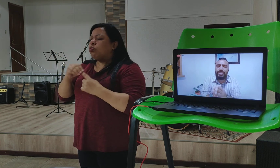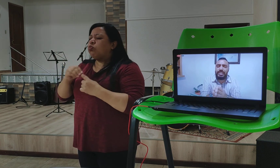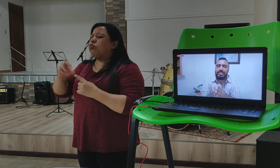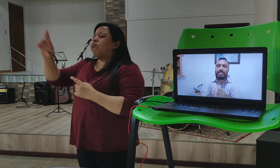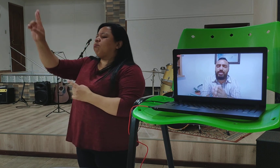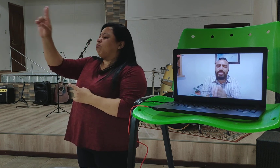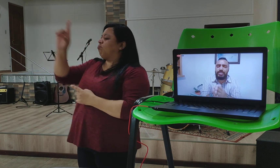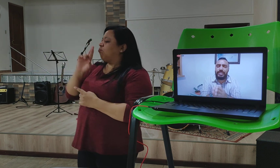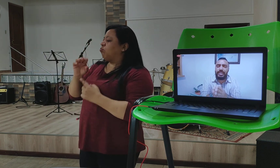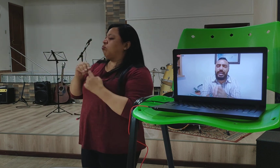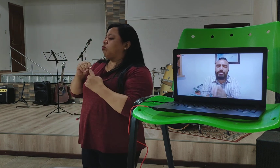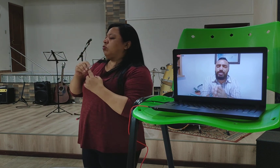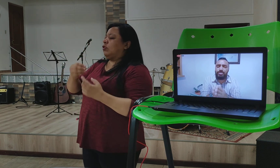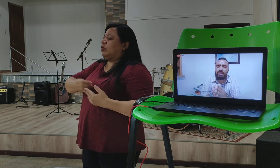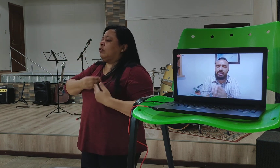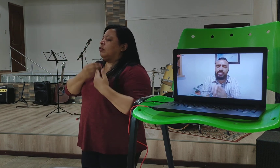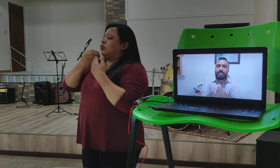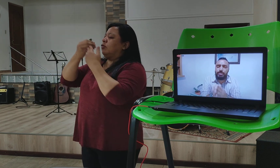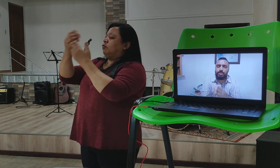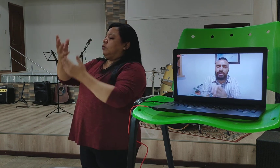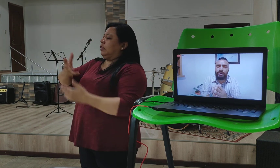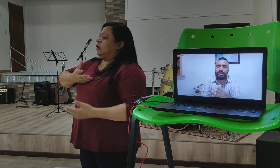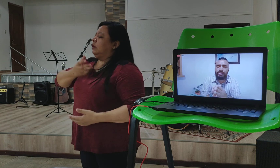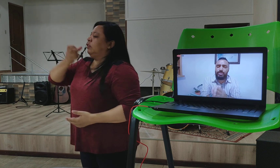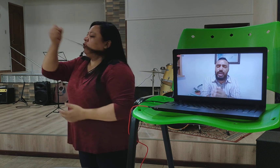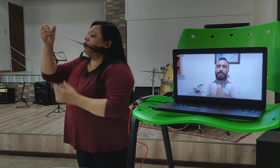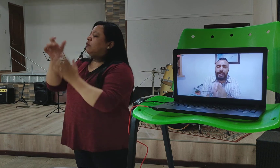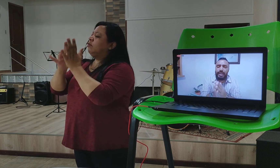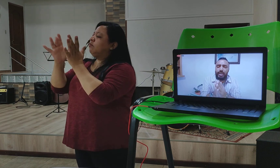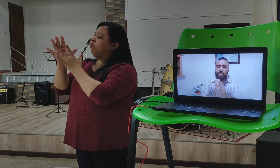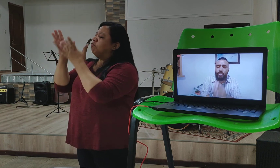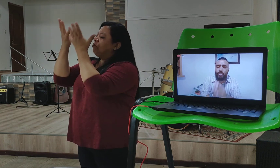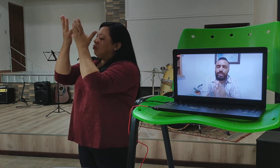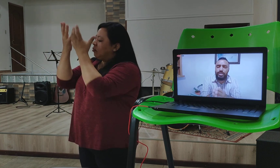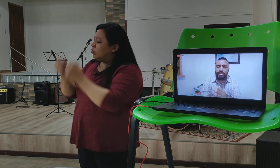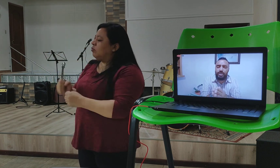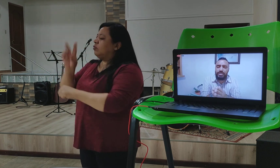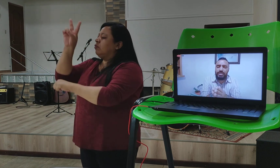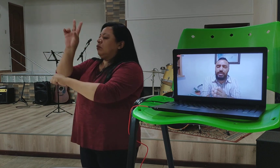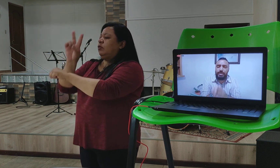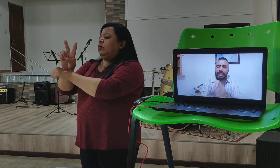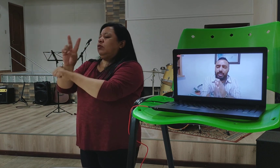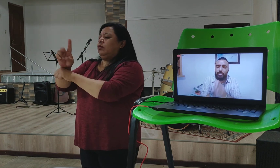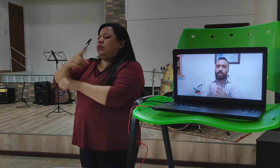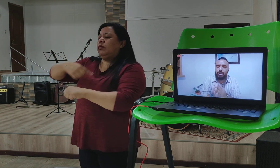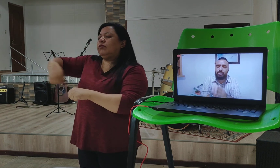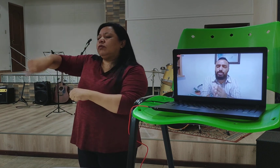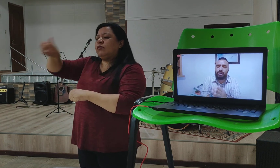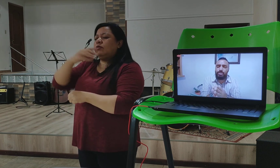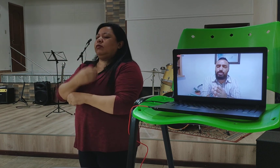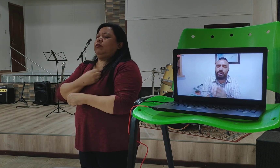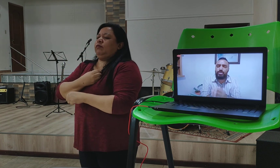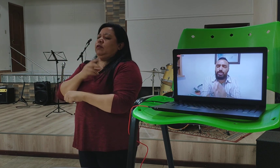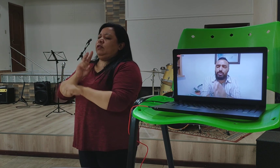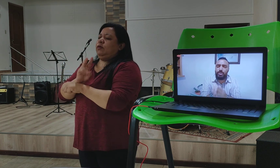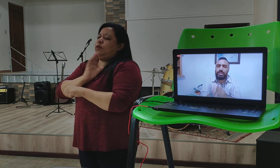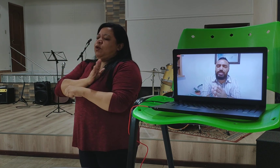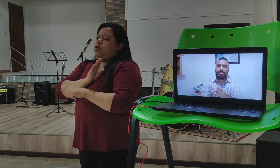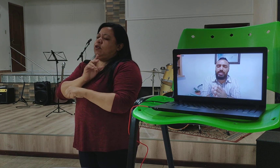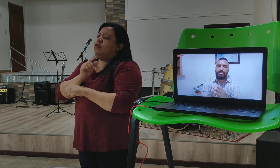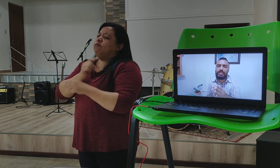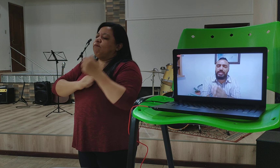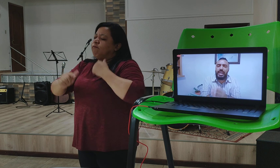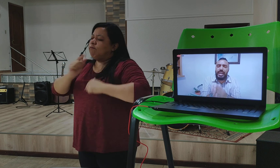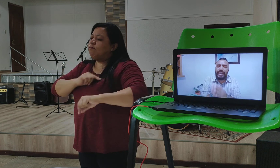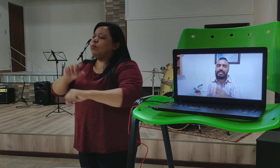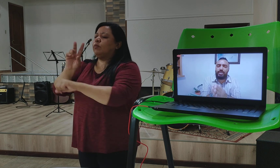nossa vida se nós não entregarmos as nossas vidas para o Senhor Jesus, para que Ele cuide de nós, para que Ele cuide dos nossos corações, cuide das